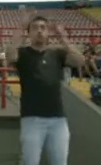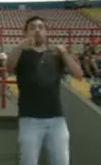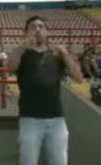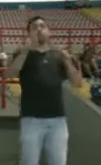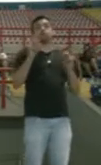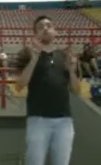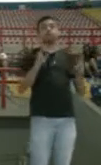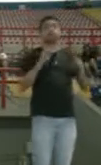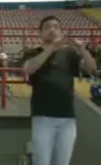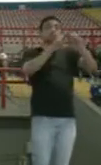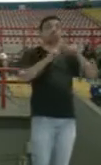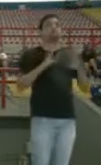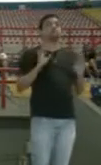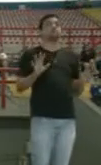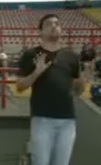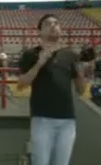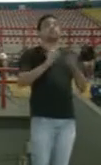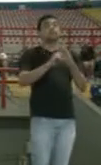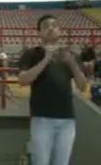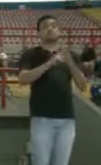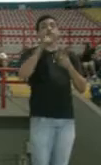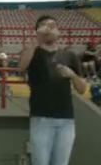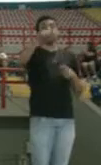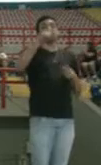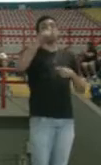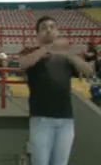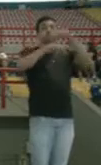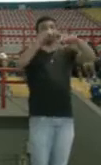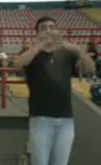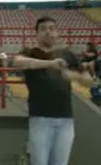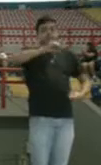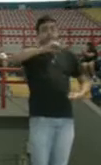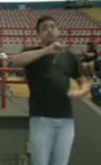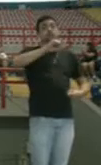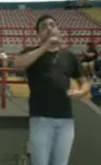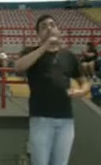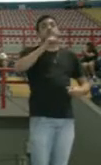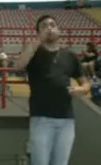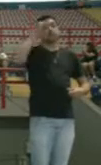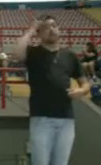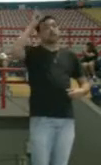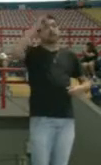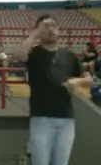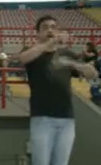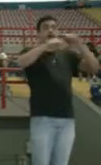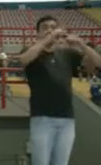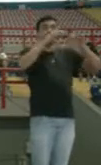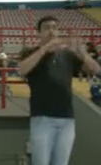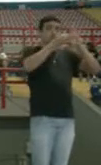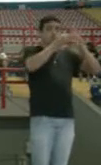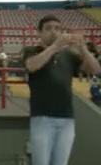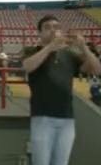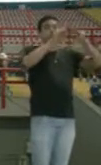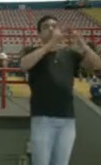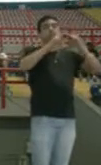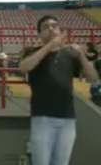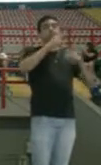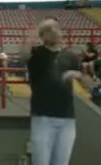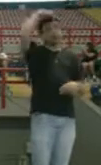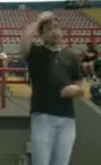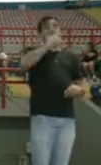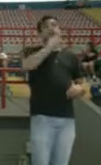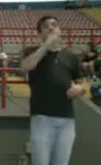falando. E aí o que aconteceu? Na luta de independência desses países, para eles não virarem o Reino Unido, o que é que o rei da Inglaterra